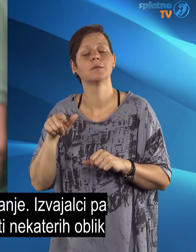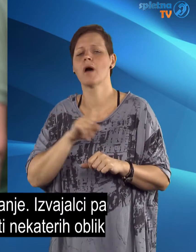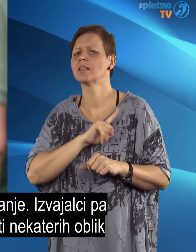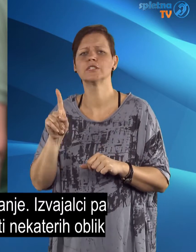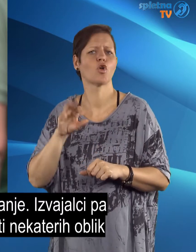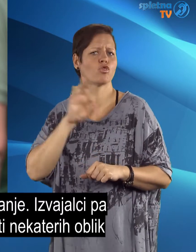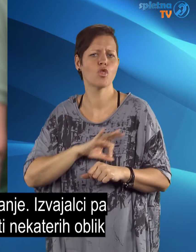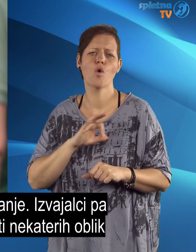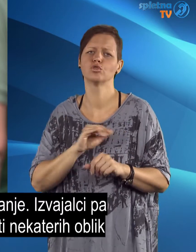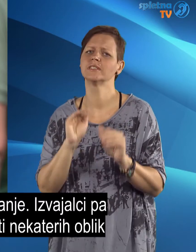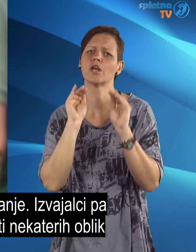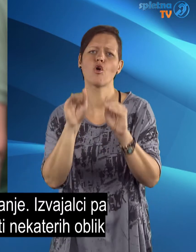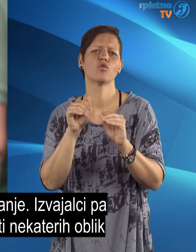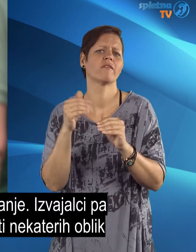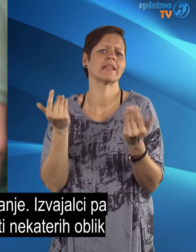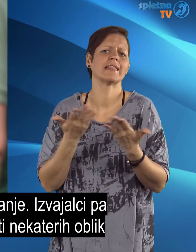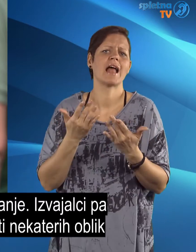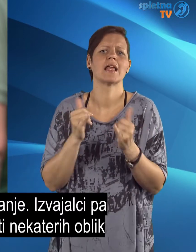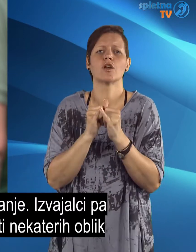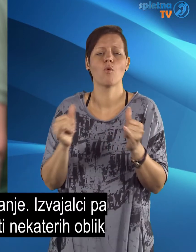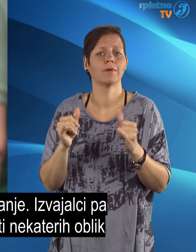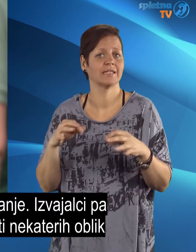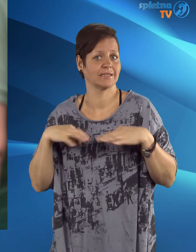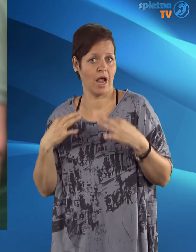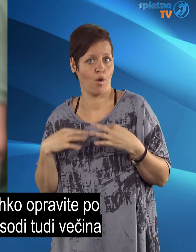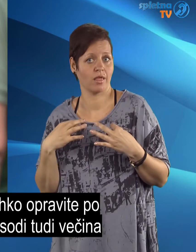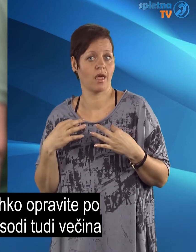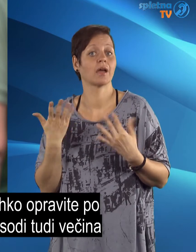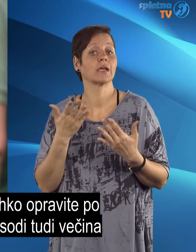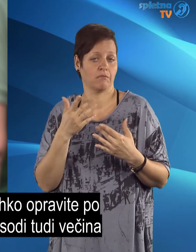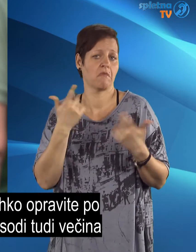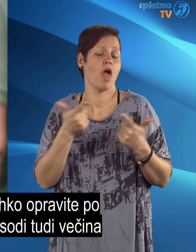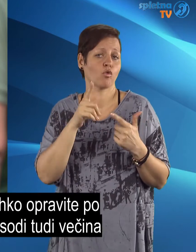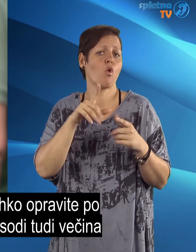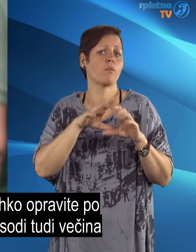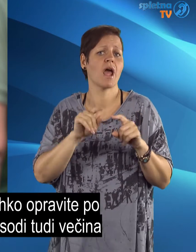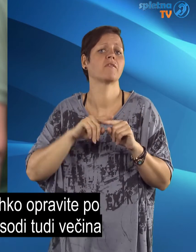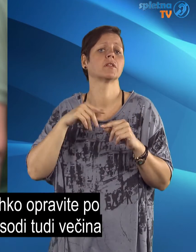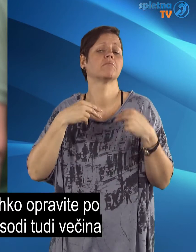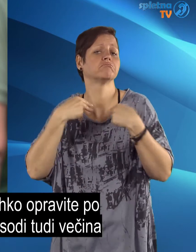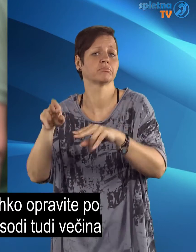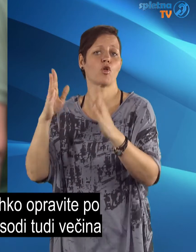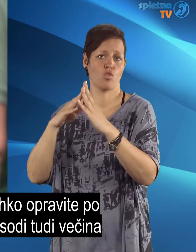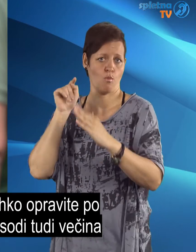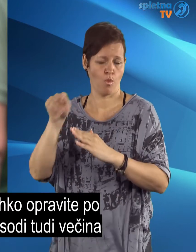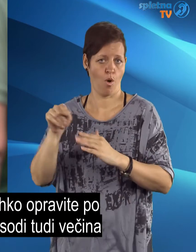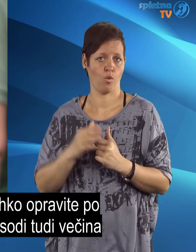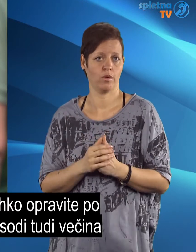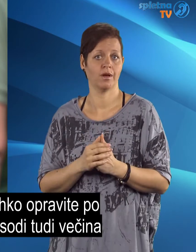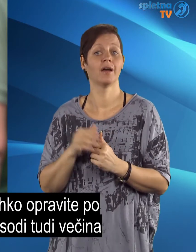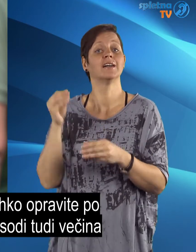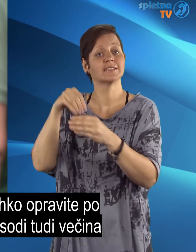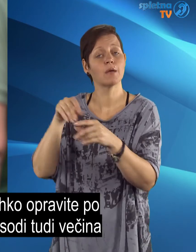Izvajalci pa niso dolžni zagotoviti nekaterih oblik zdravljenja, ki jih lahko opravite po vrnitvi domov. Sem sodi tudi